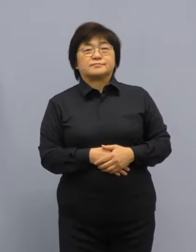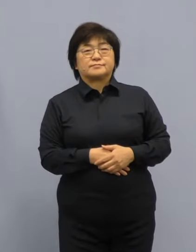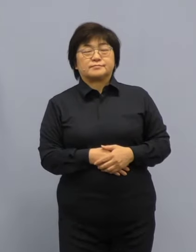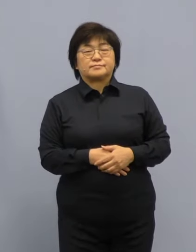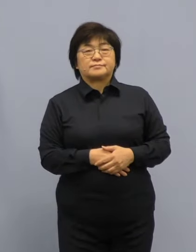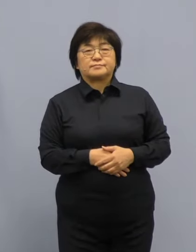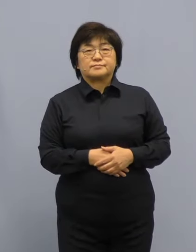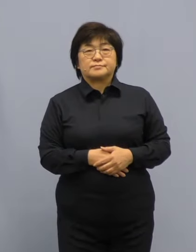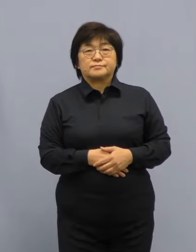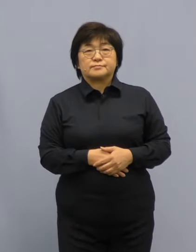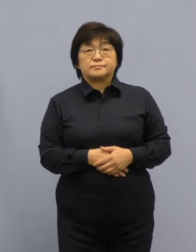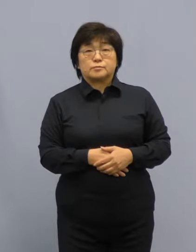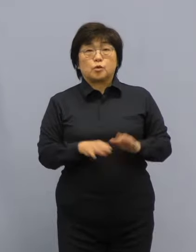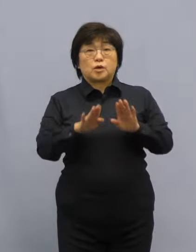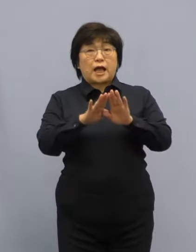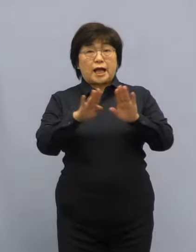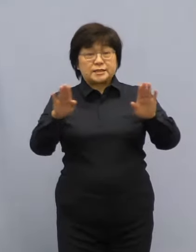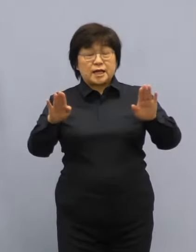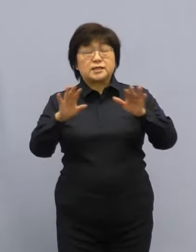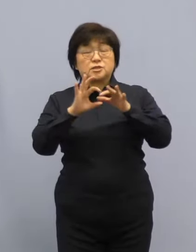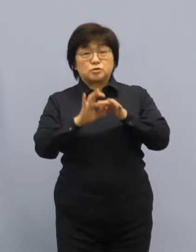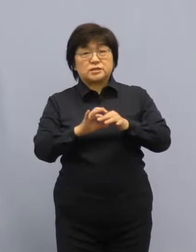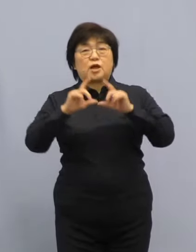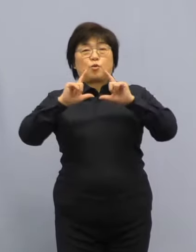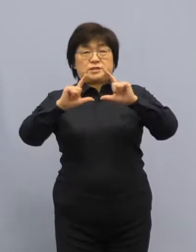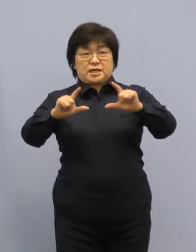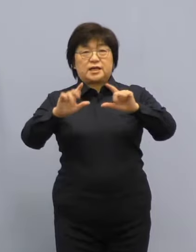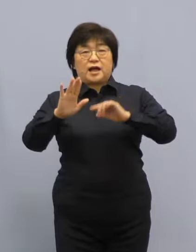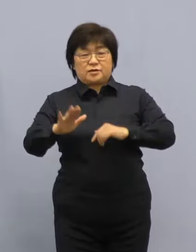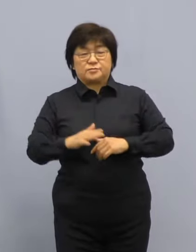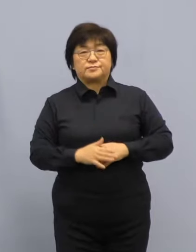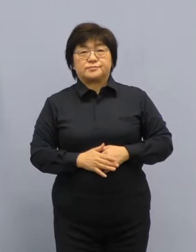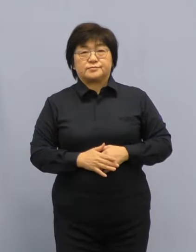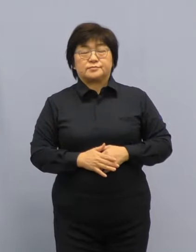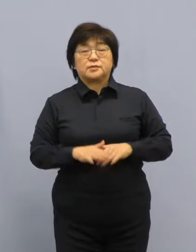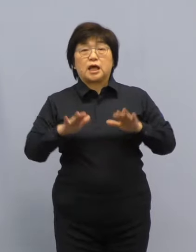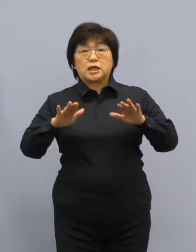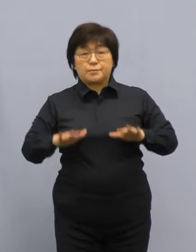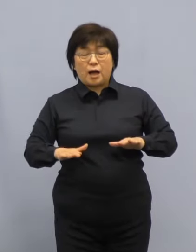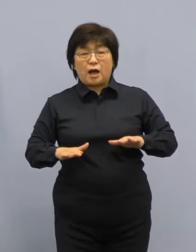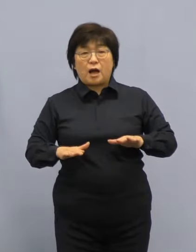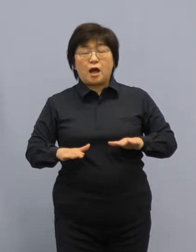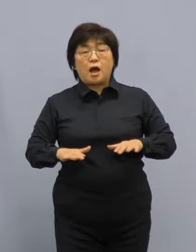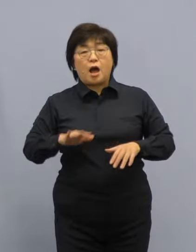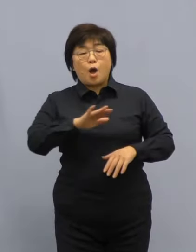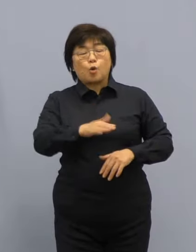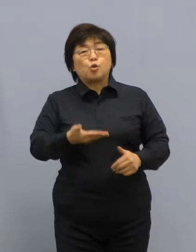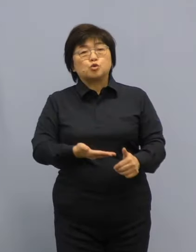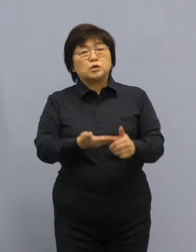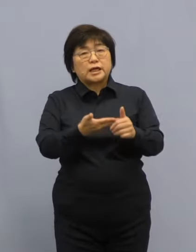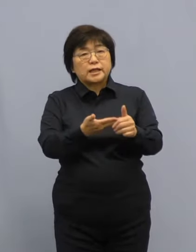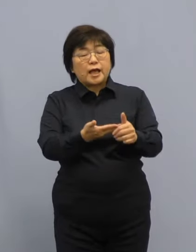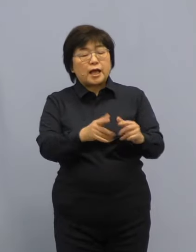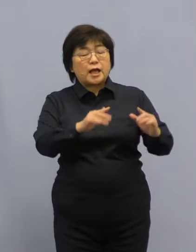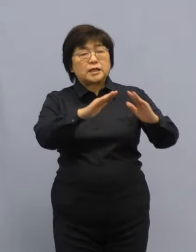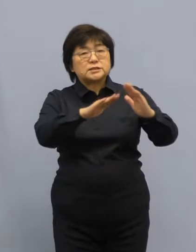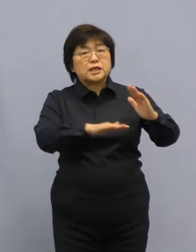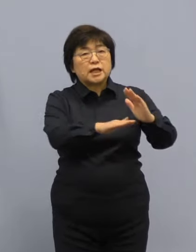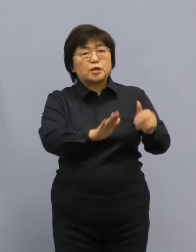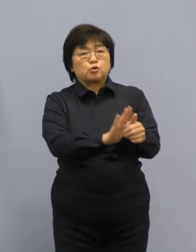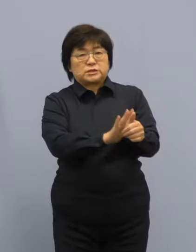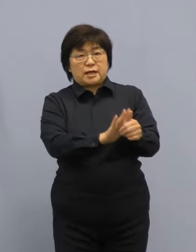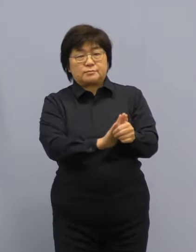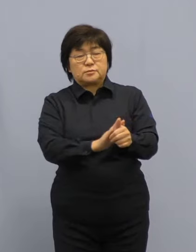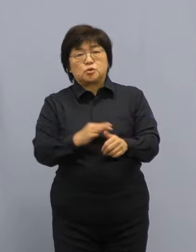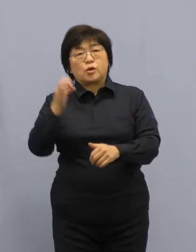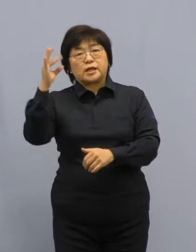、この開催についてお知らせをいたします。現在県の方では子育て世帯の支援と県産米